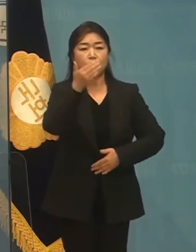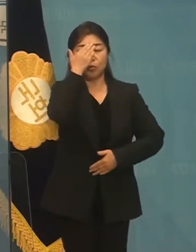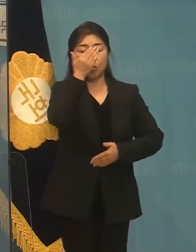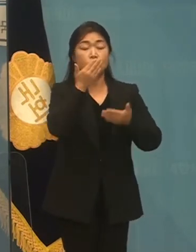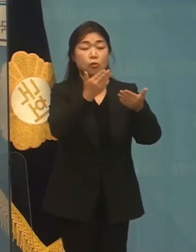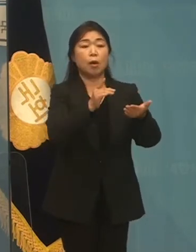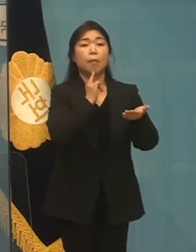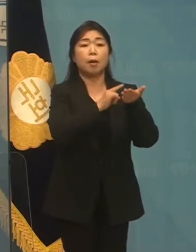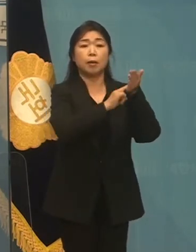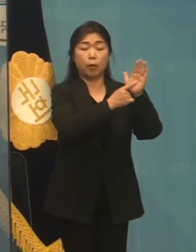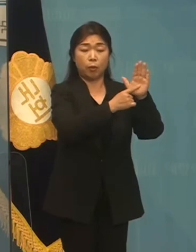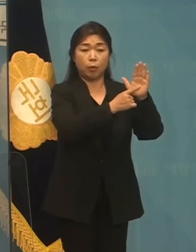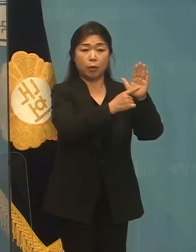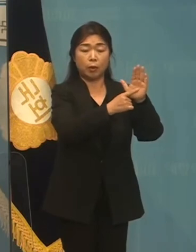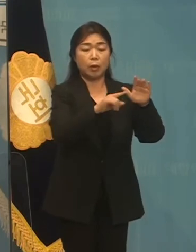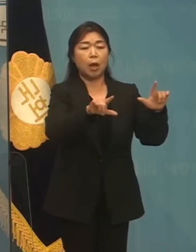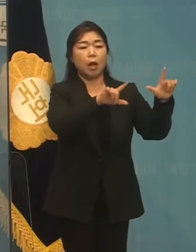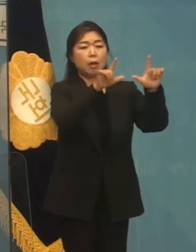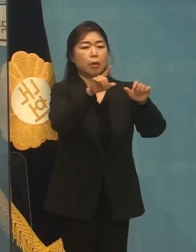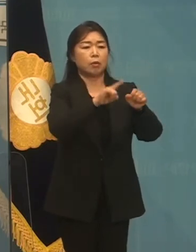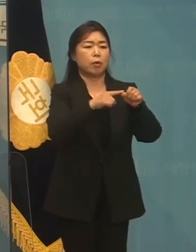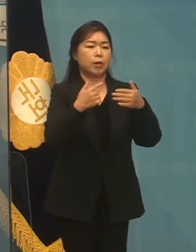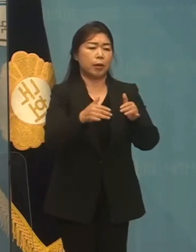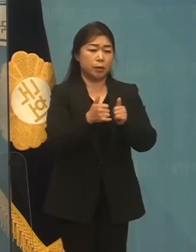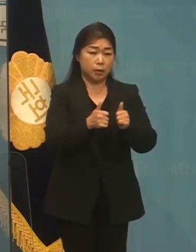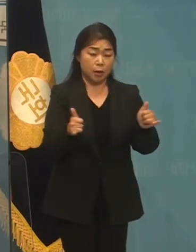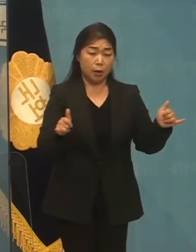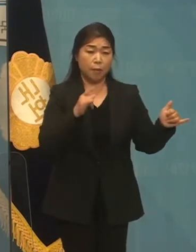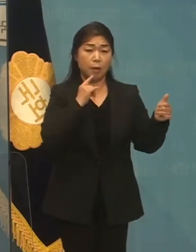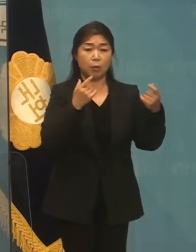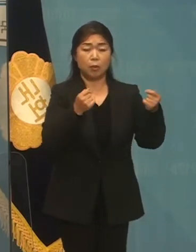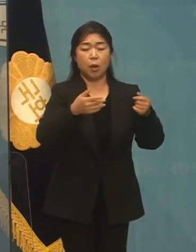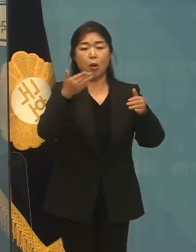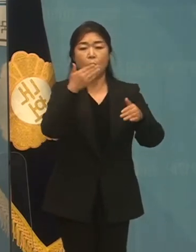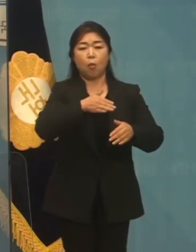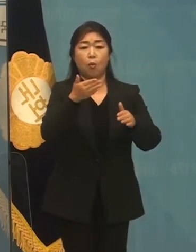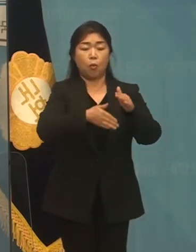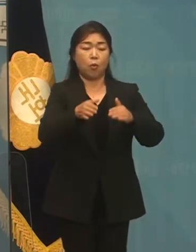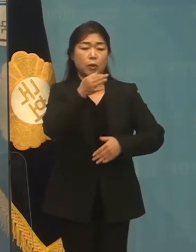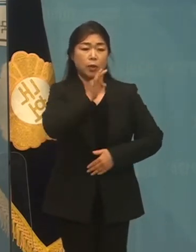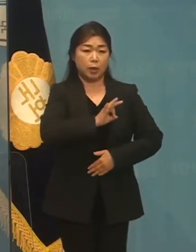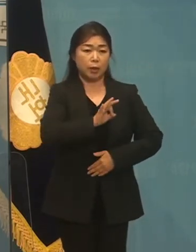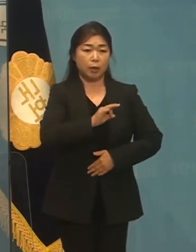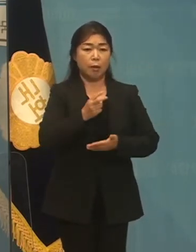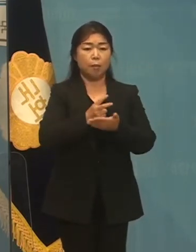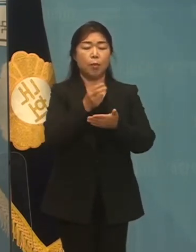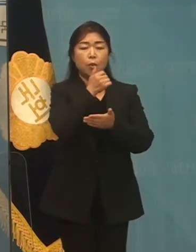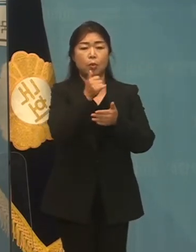있다라는 발언은 사회적 약자를 위한 공익 변론의 취지를 심각하게